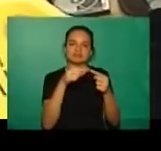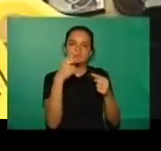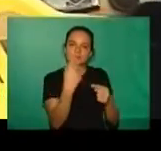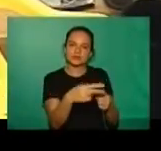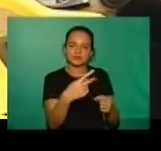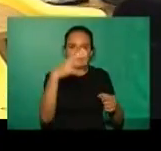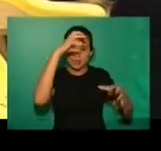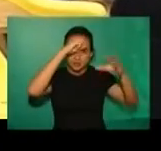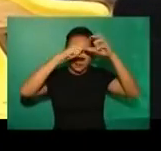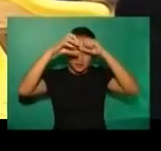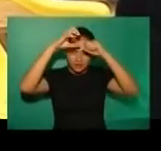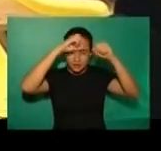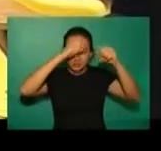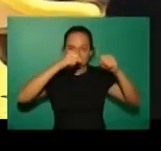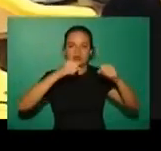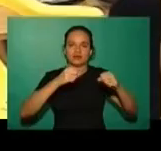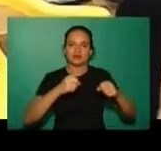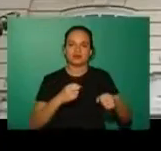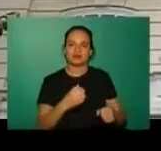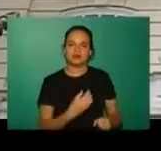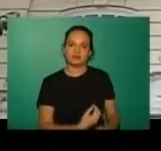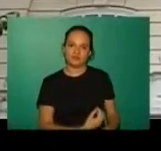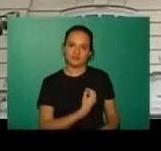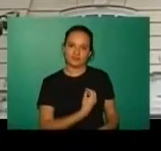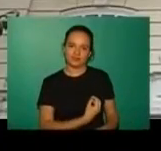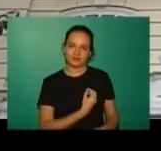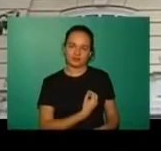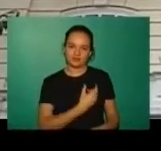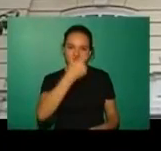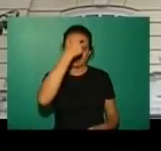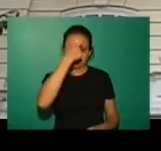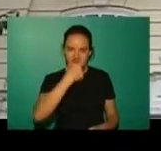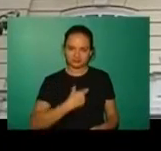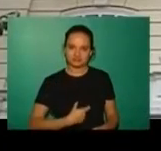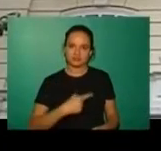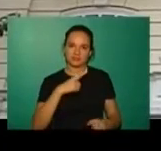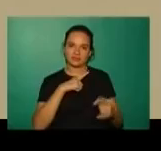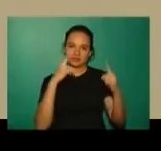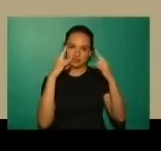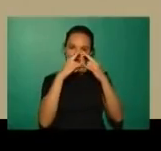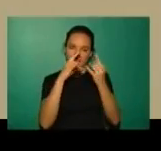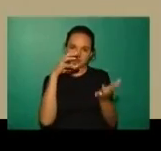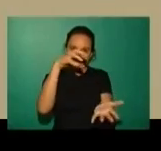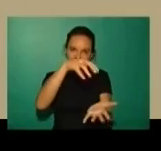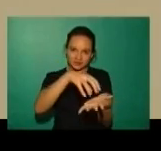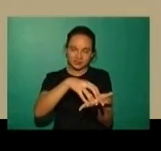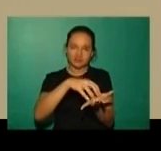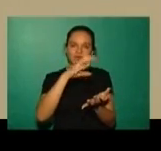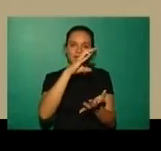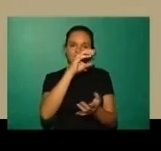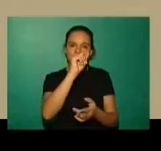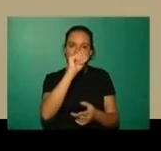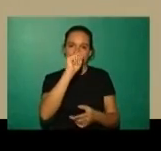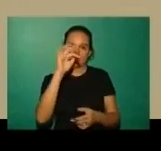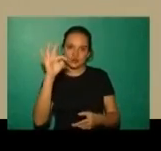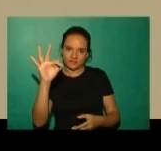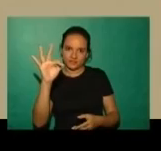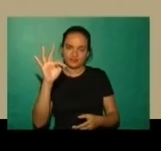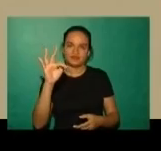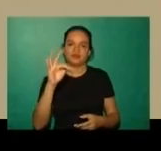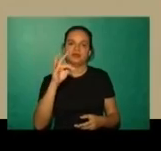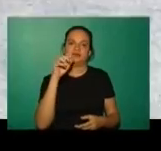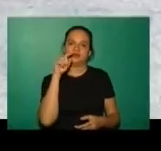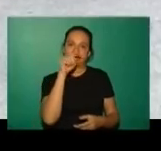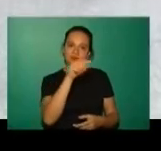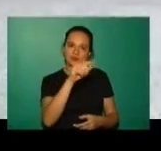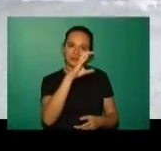de aprendizagem e estilo individual. No INES funciona o Centro de Atendimento Alternativo Florescer, o CAAF,